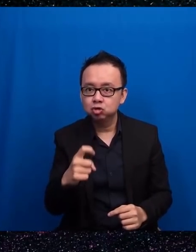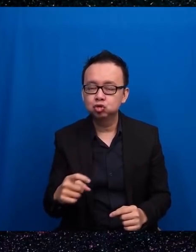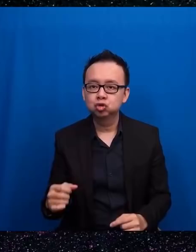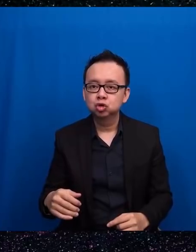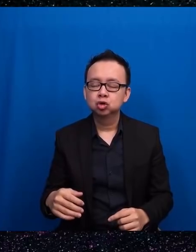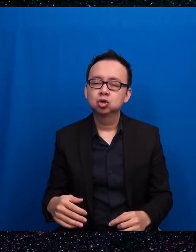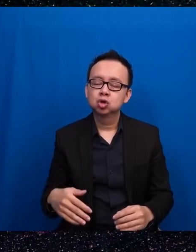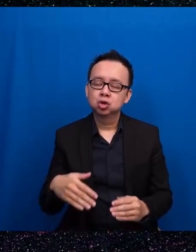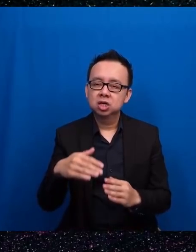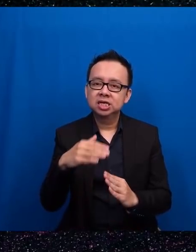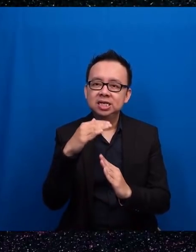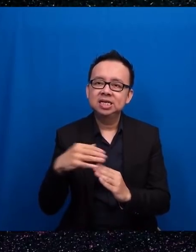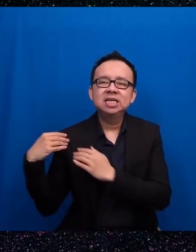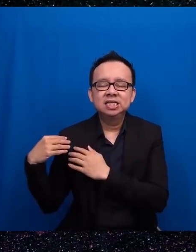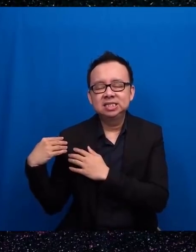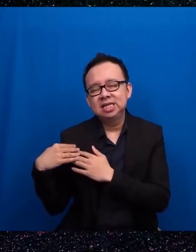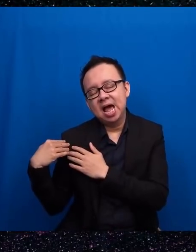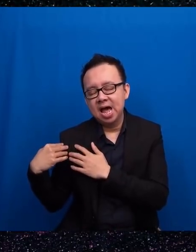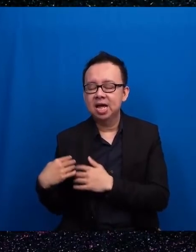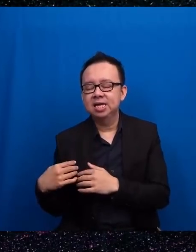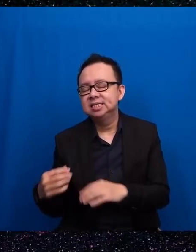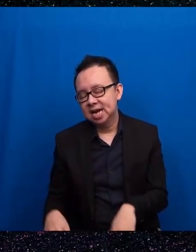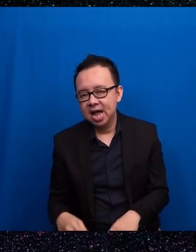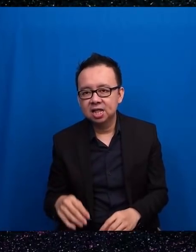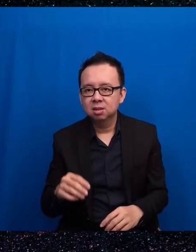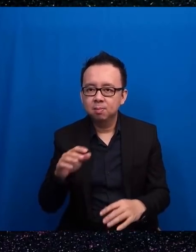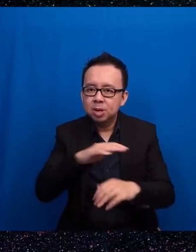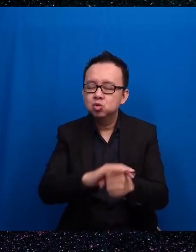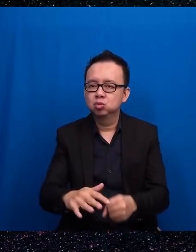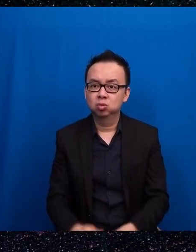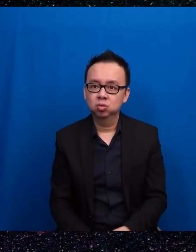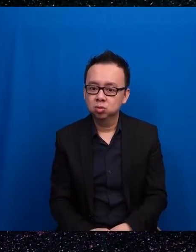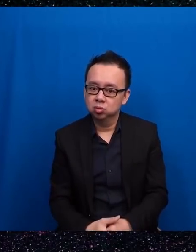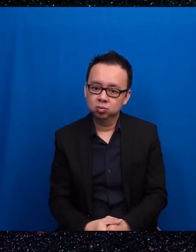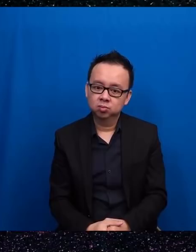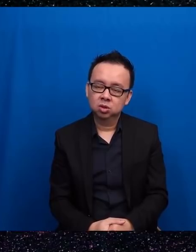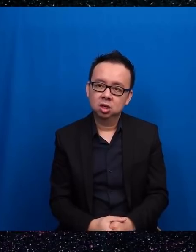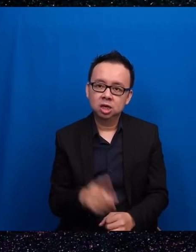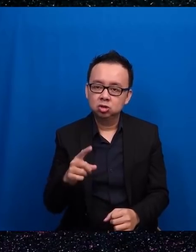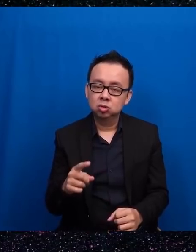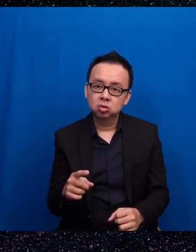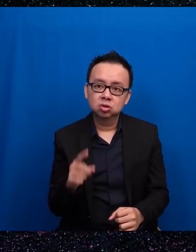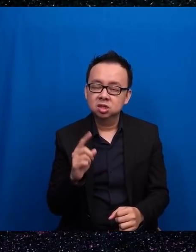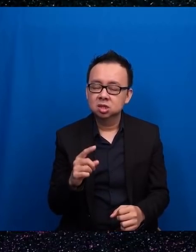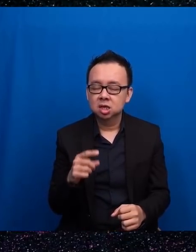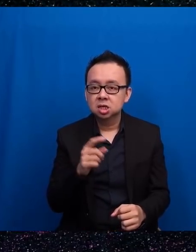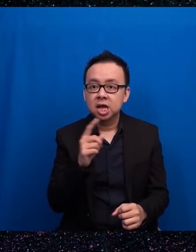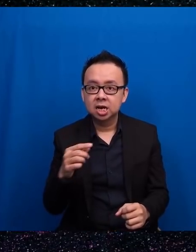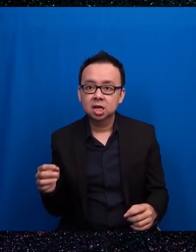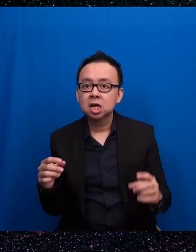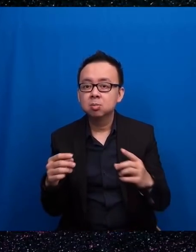Nah, saya kira sebagai orang asing ya kan, menarik, tapi agak aneh kalau dengan kebudayaan